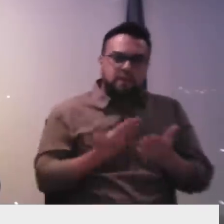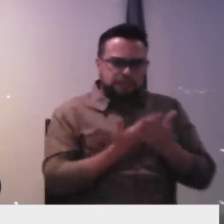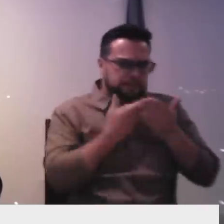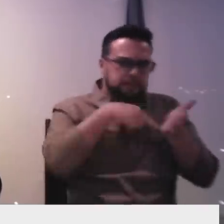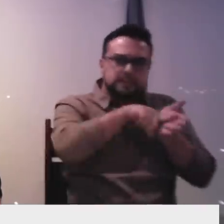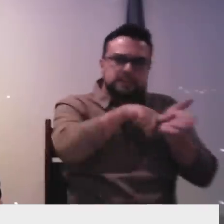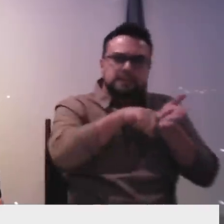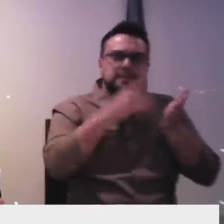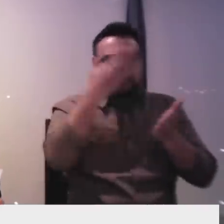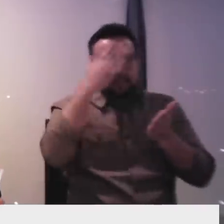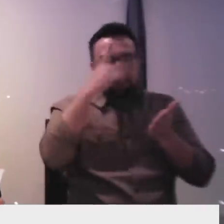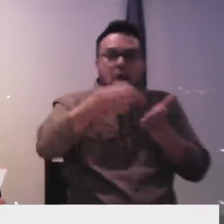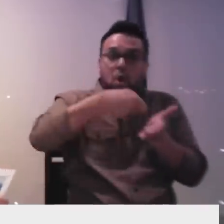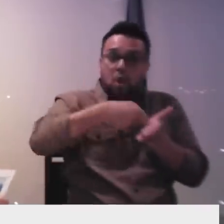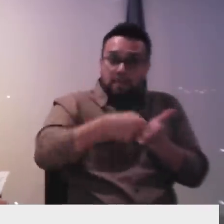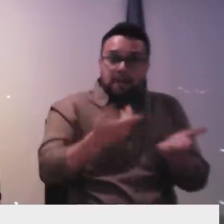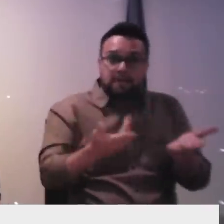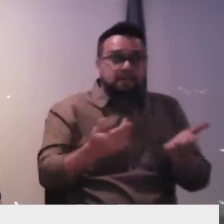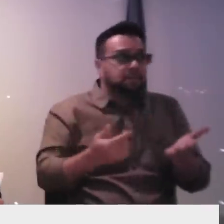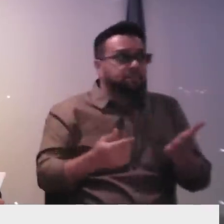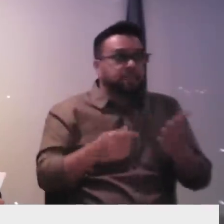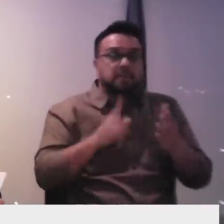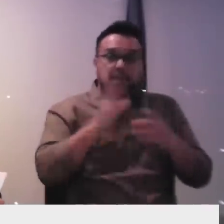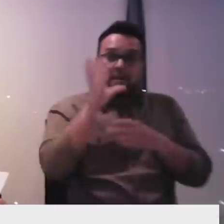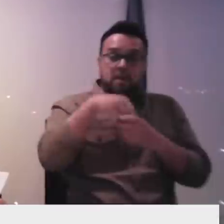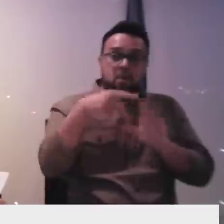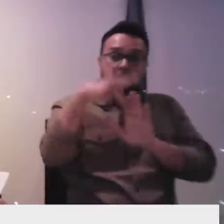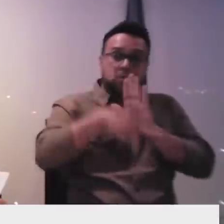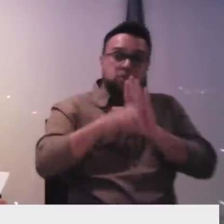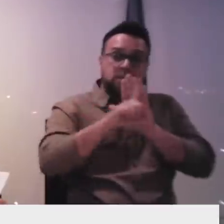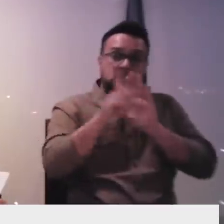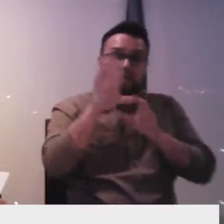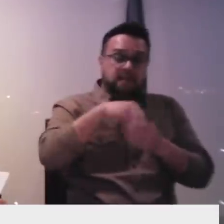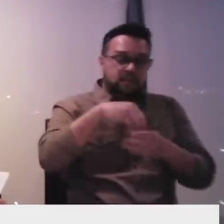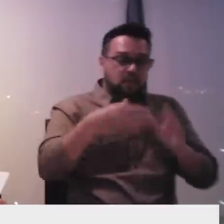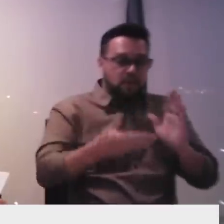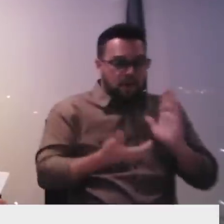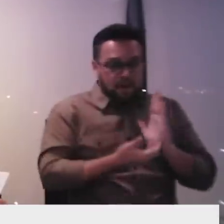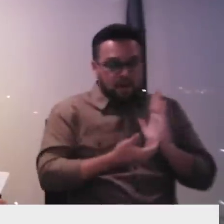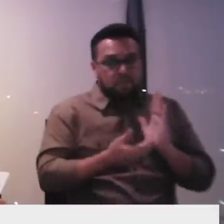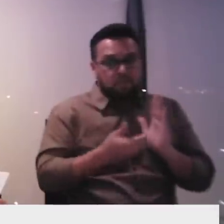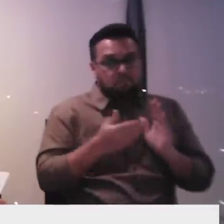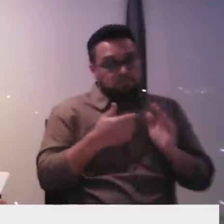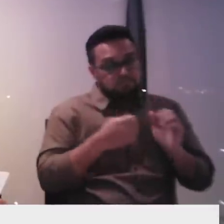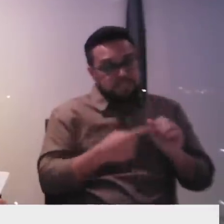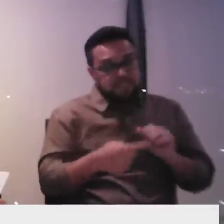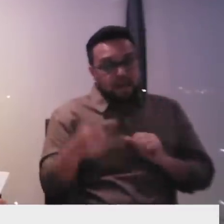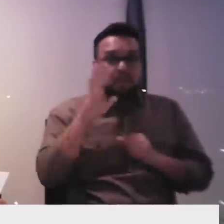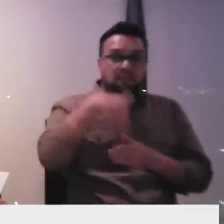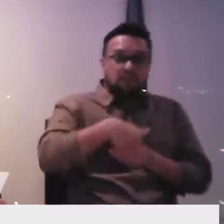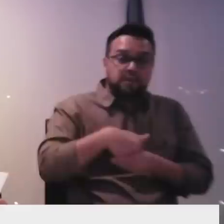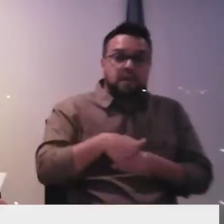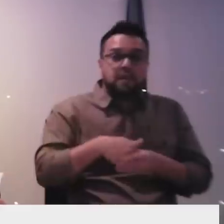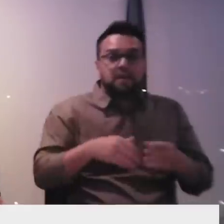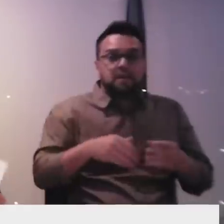estabilização, a cobrança de REN, que é o que está no projeto de lei da Câmara dos Deputados, que deve ser votado essa semana, o alongamento de